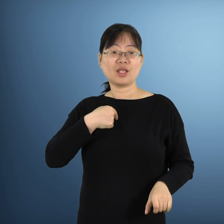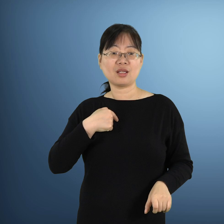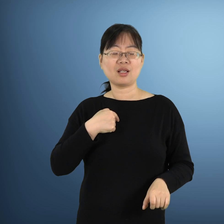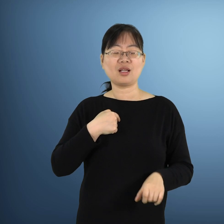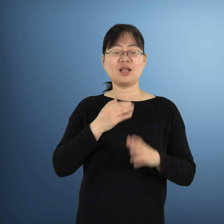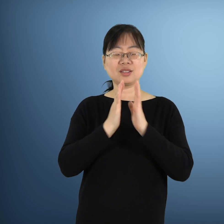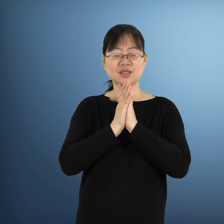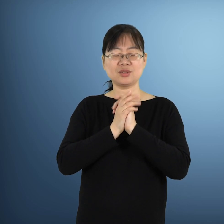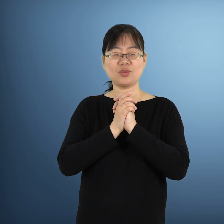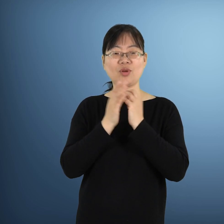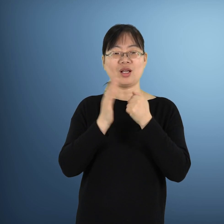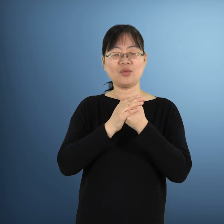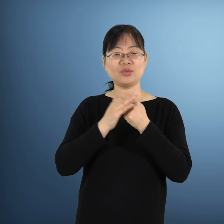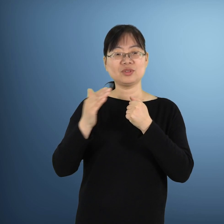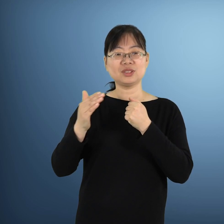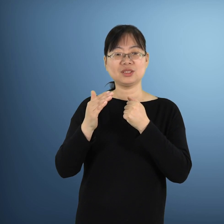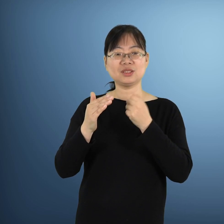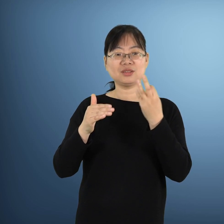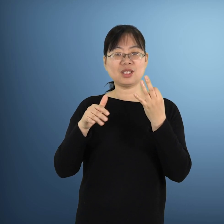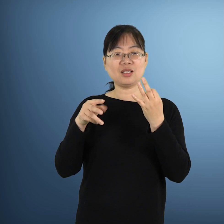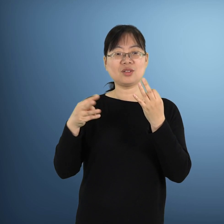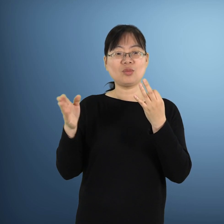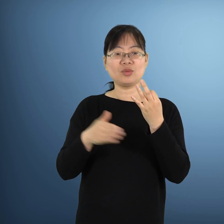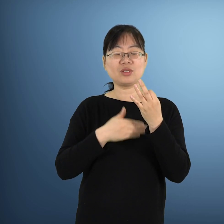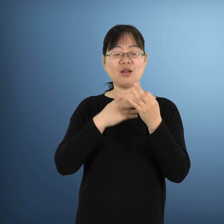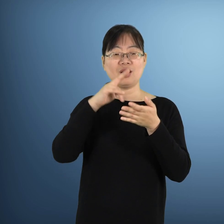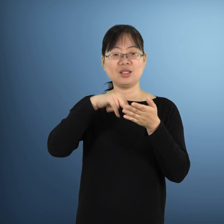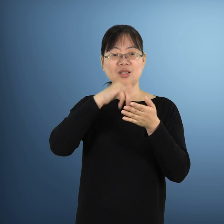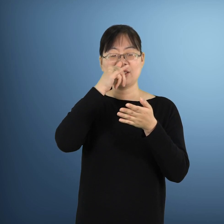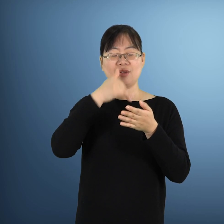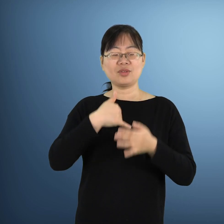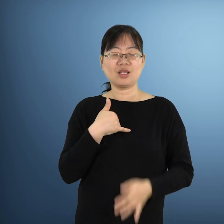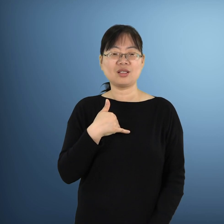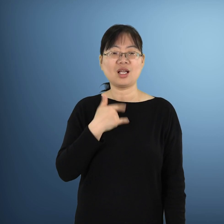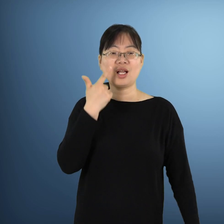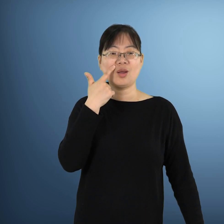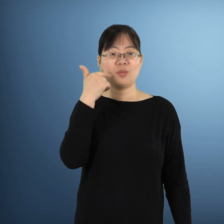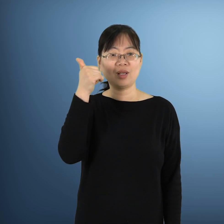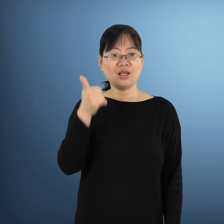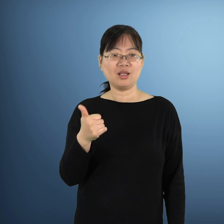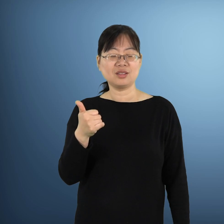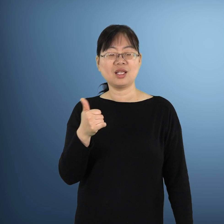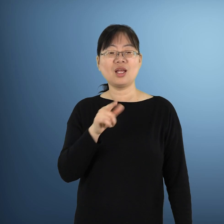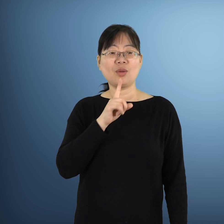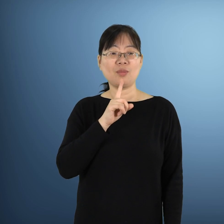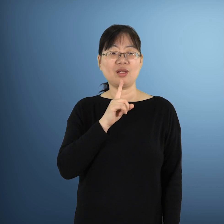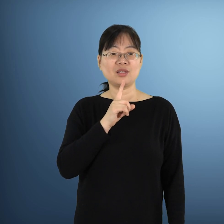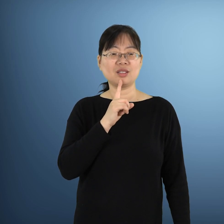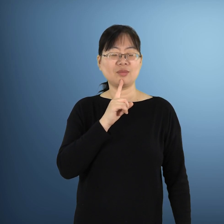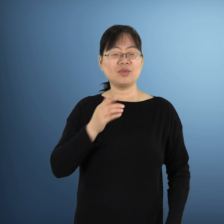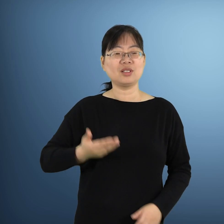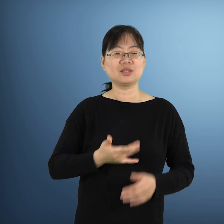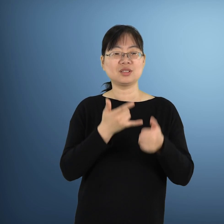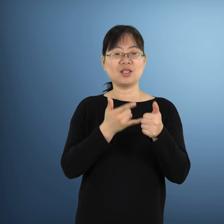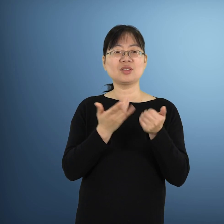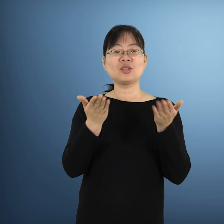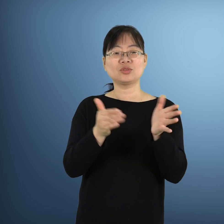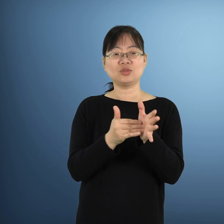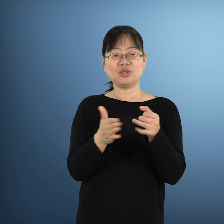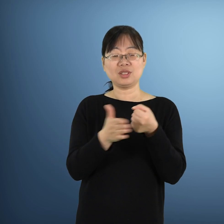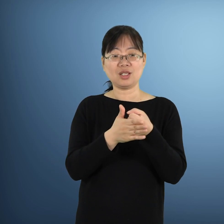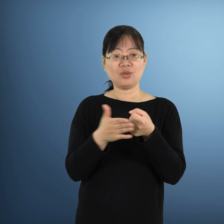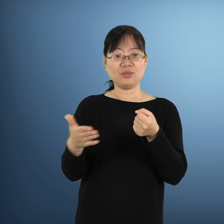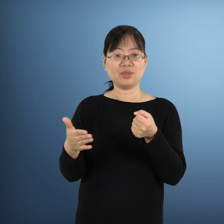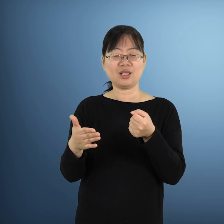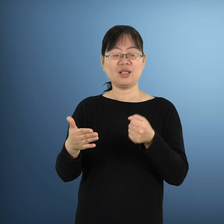내가 비옵는 것은 14절부터 읽겠습니다. 내가 아버지의 말씀을 그들에게